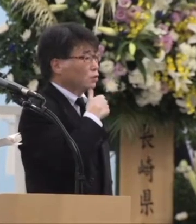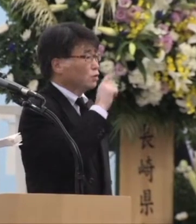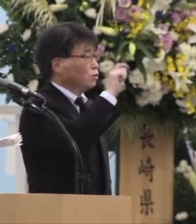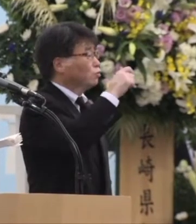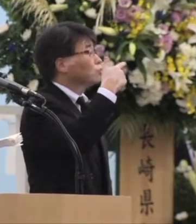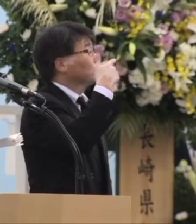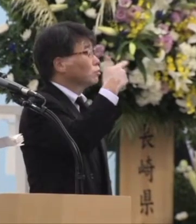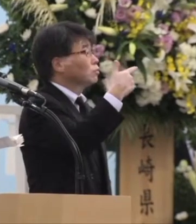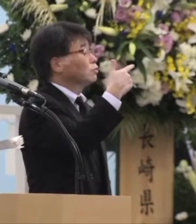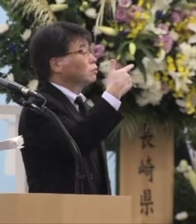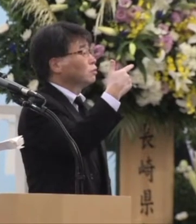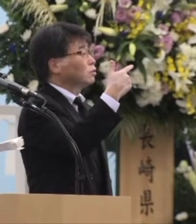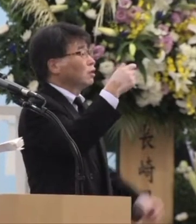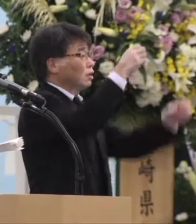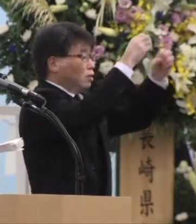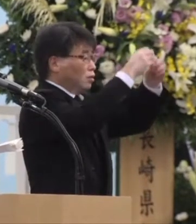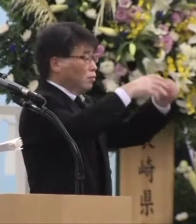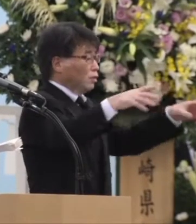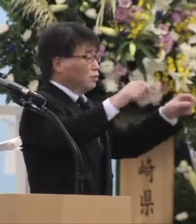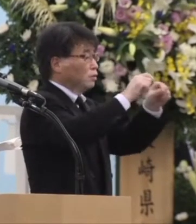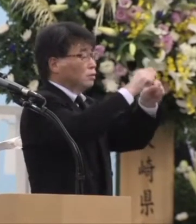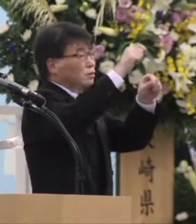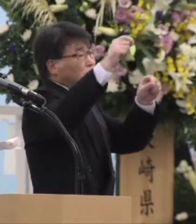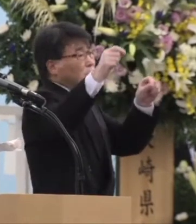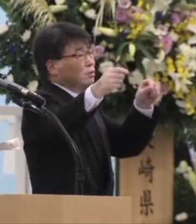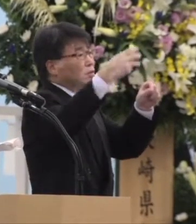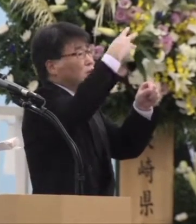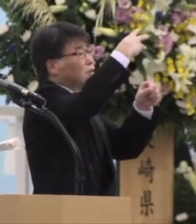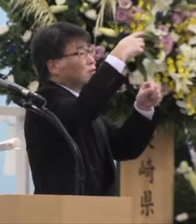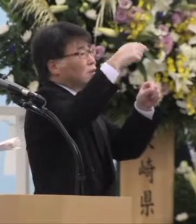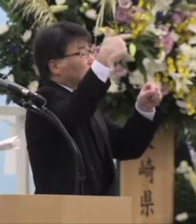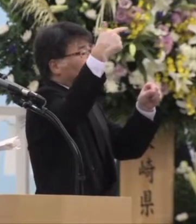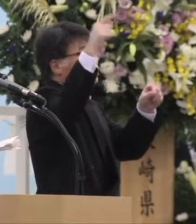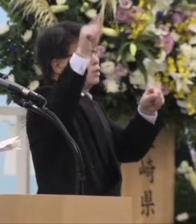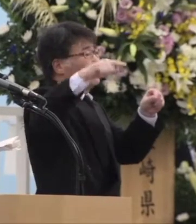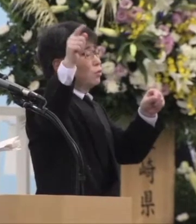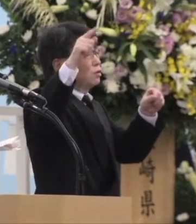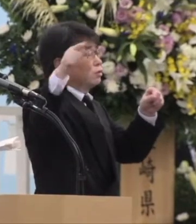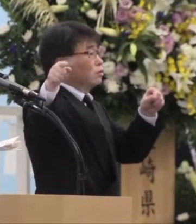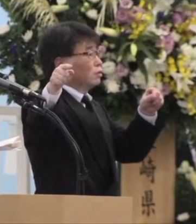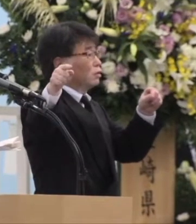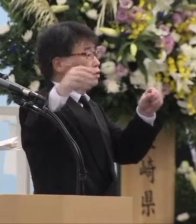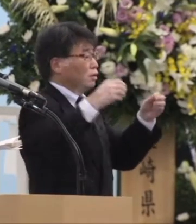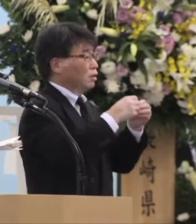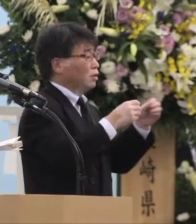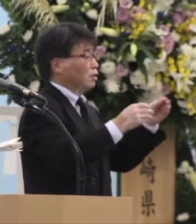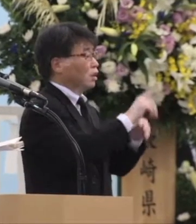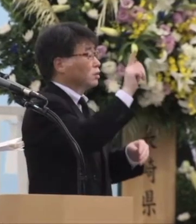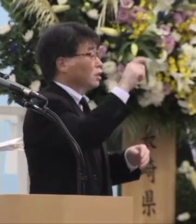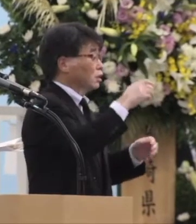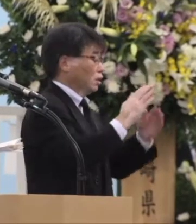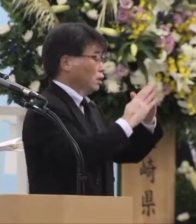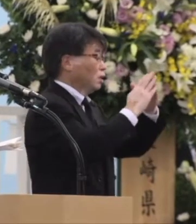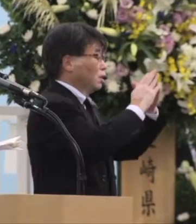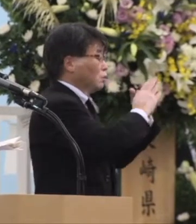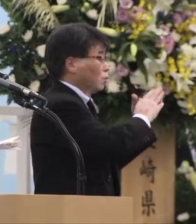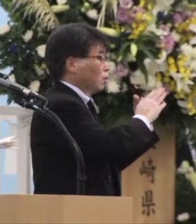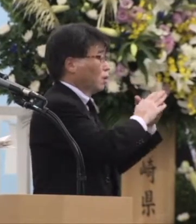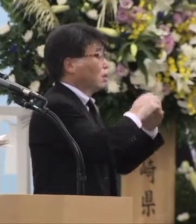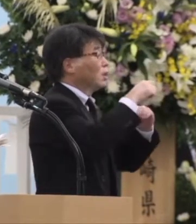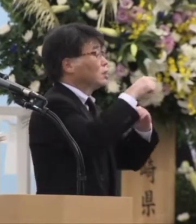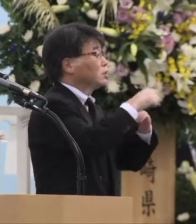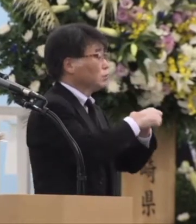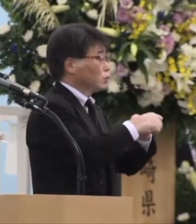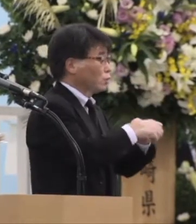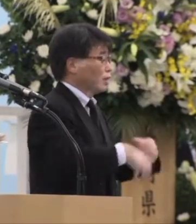歳、爆心地から 3.6 キロ離れた長崎県疎開事務所に学